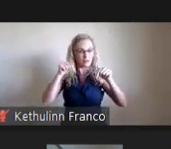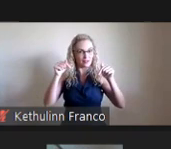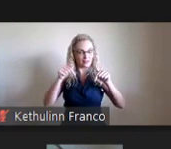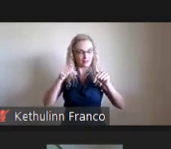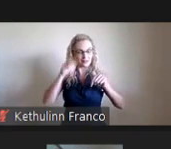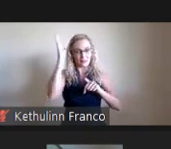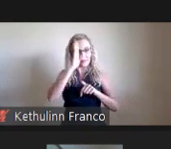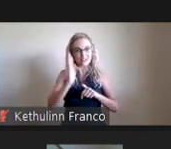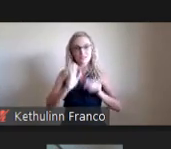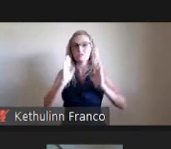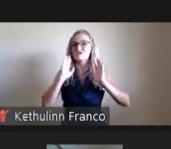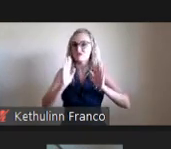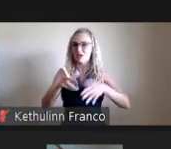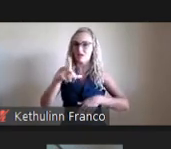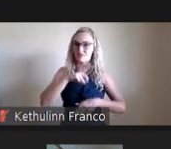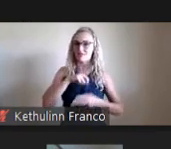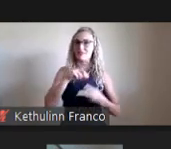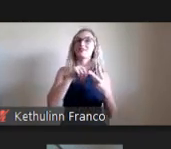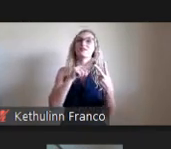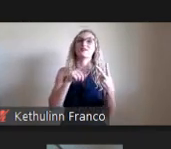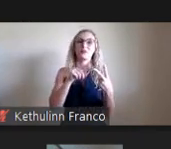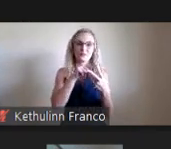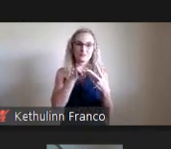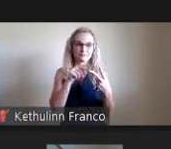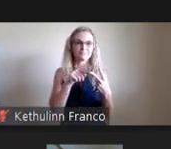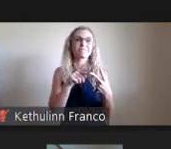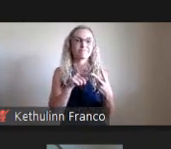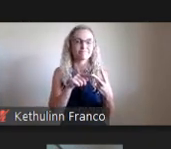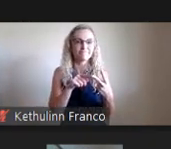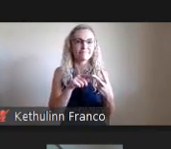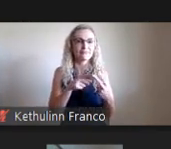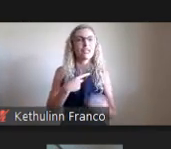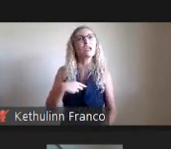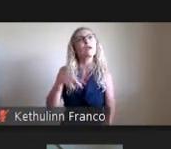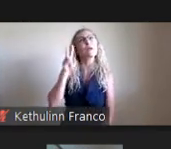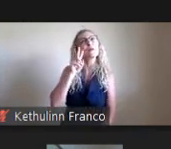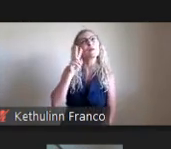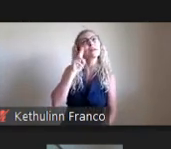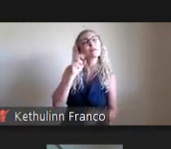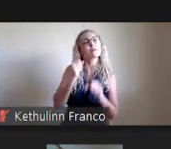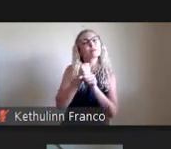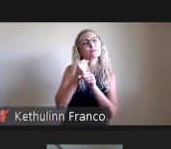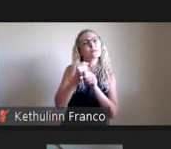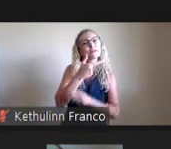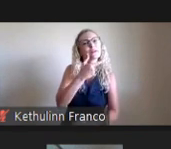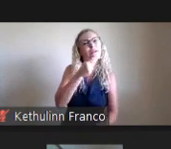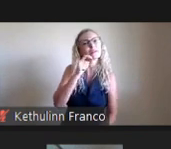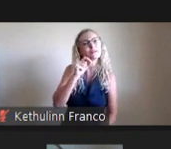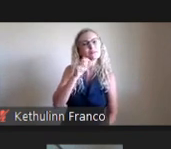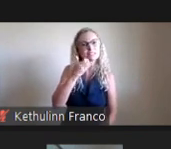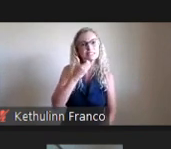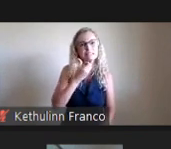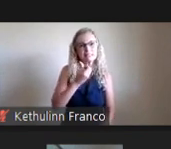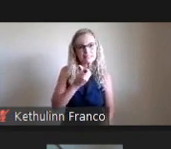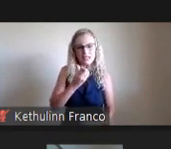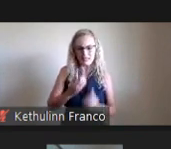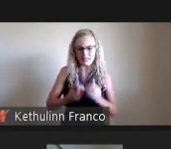2006 criaram-se 9 polos naquela época. Em 2008 6 polos surdo e ouvinte.